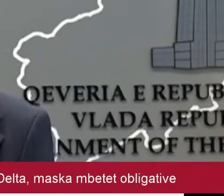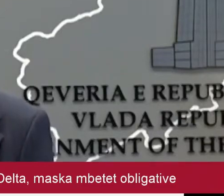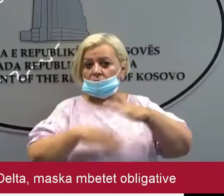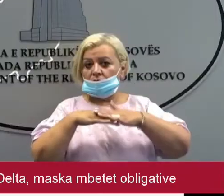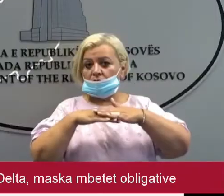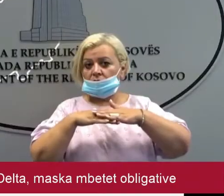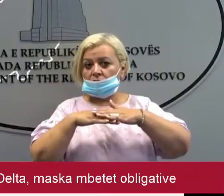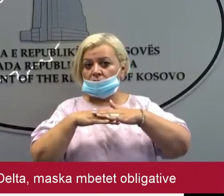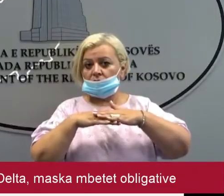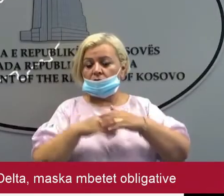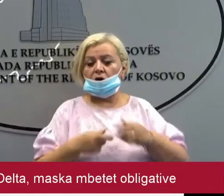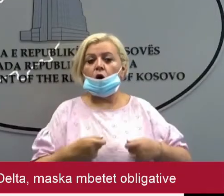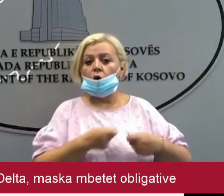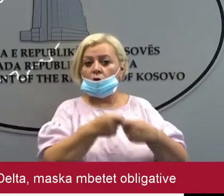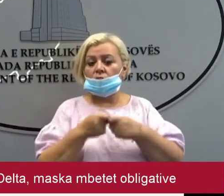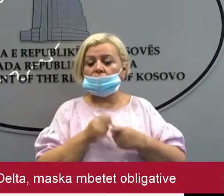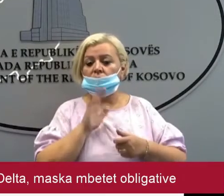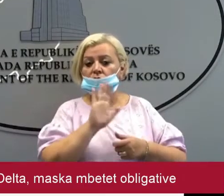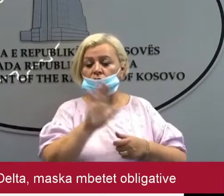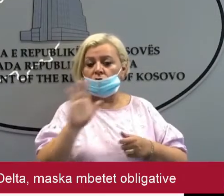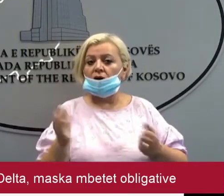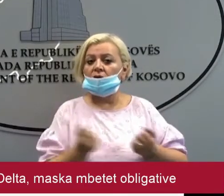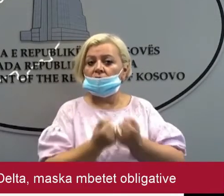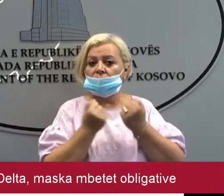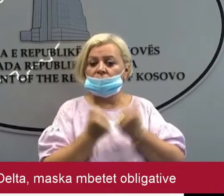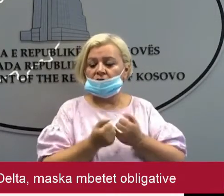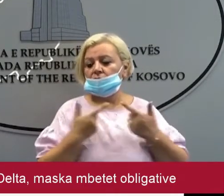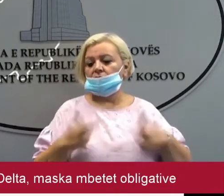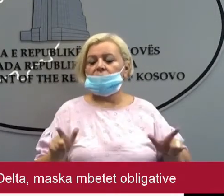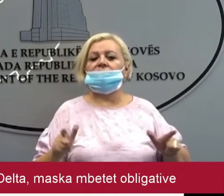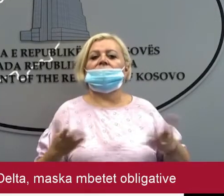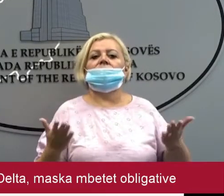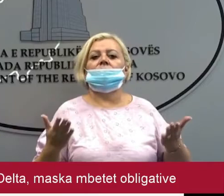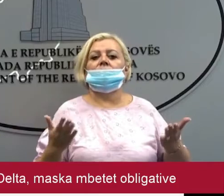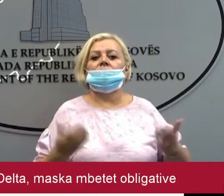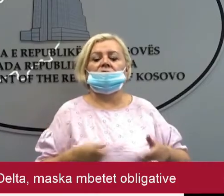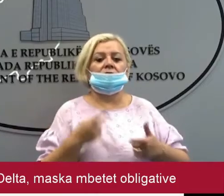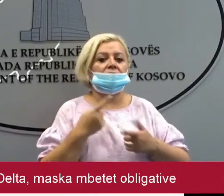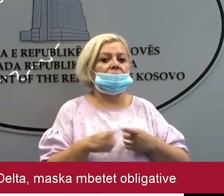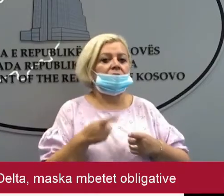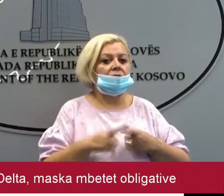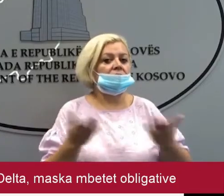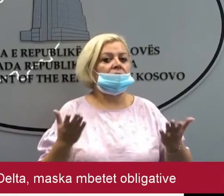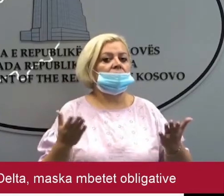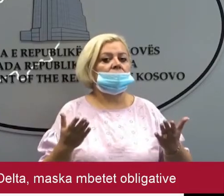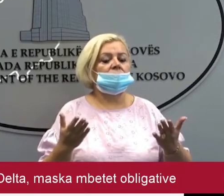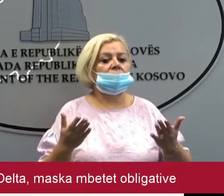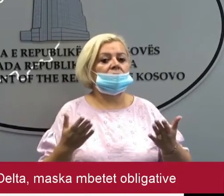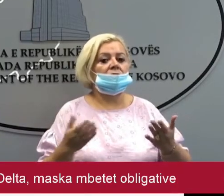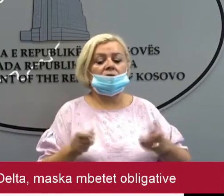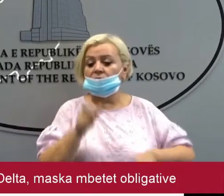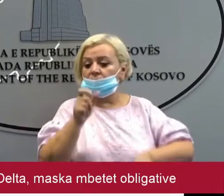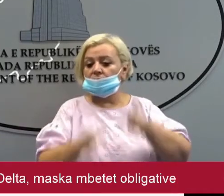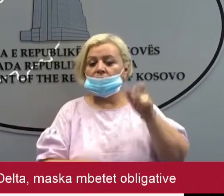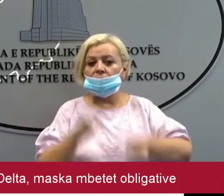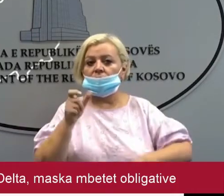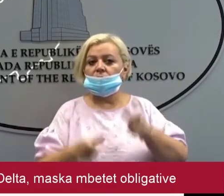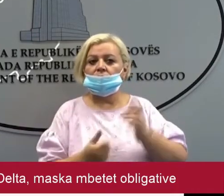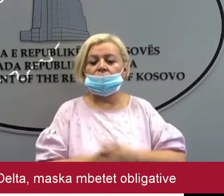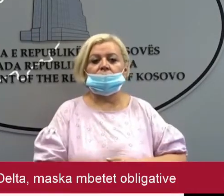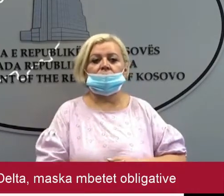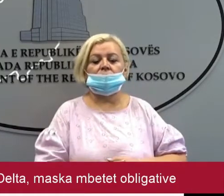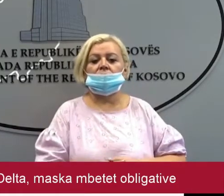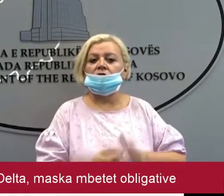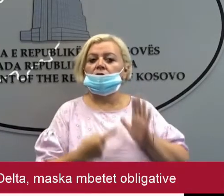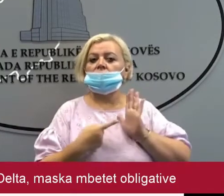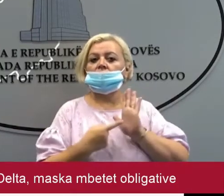varianti. Organizimi i këtyre aktiviteteve lejohet vetëm nëse klientet pjesëmarrësit posedojnë një